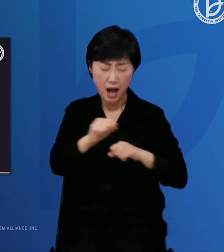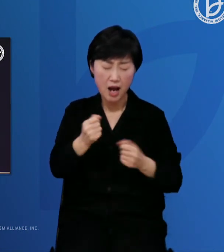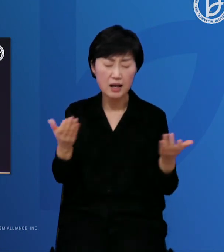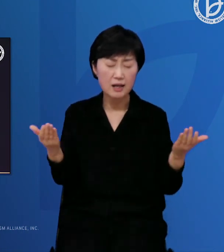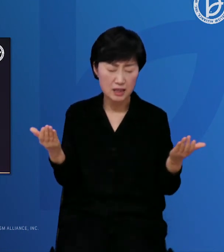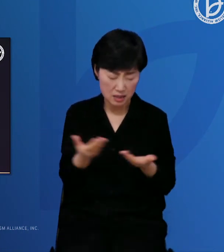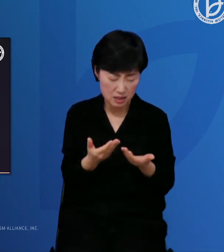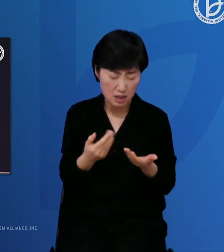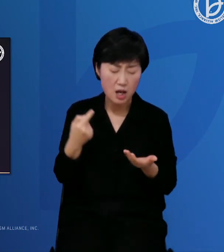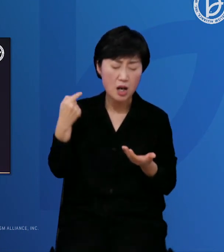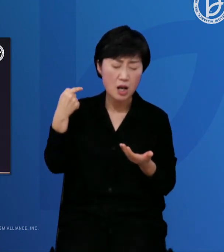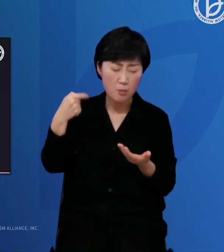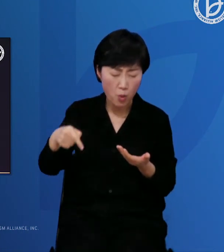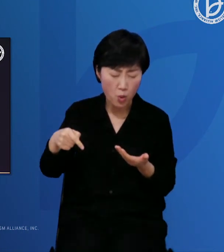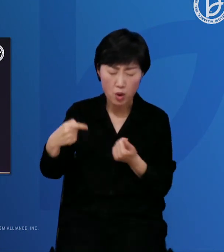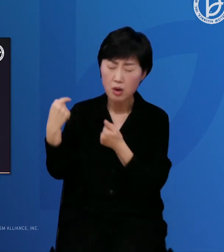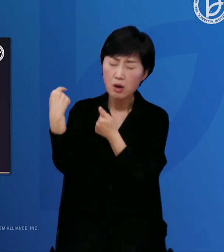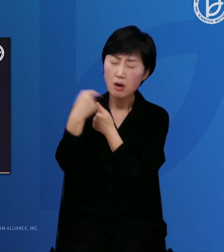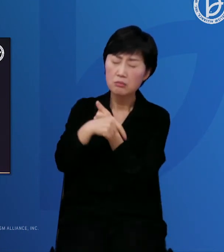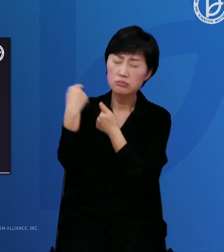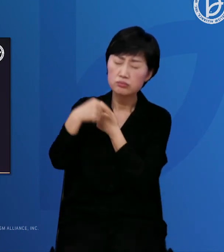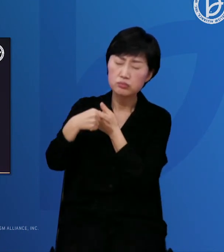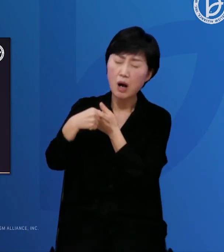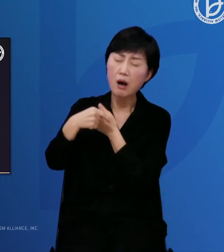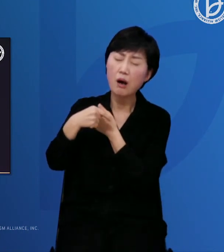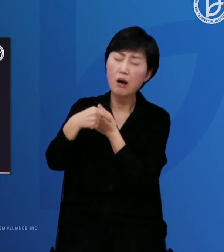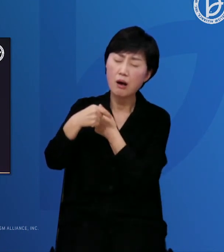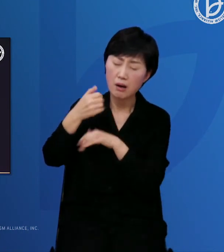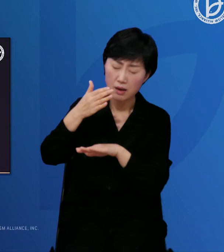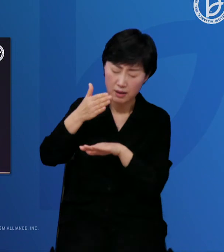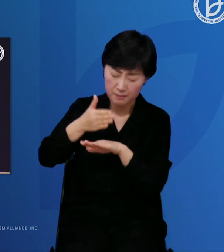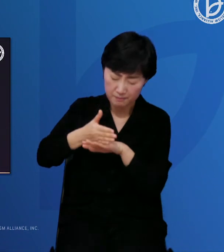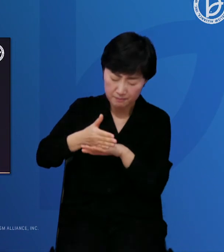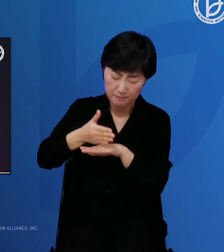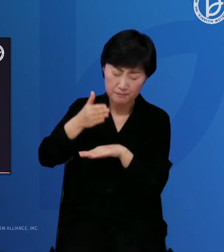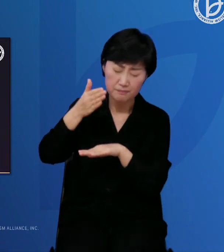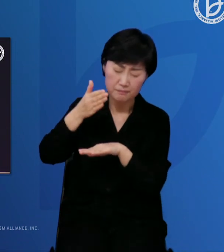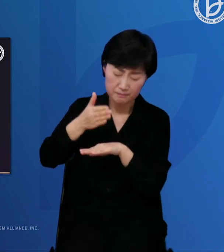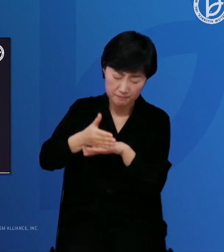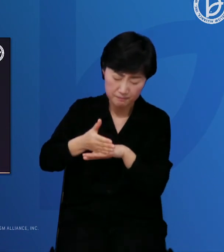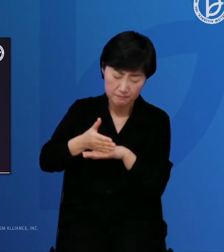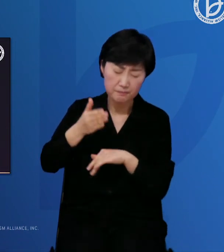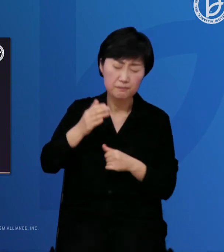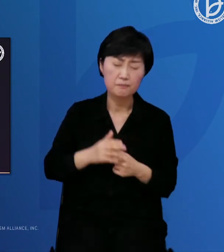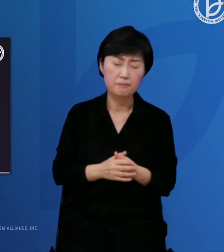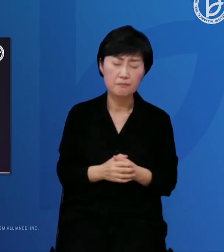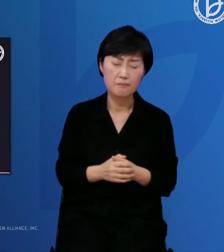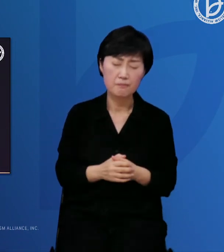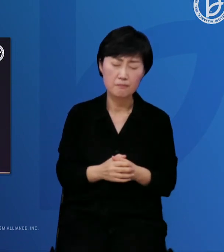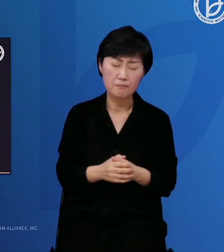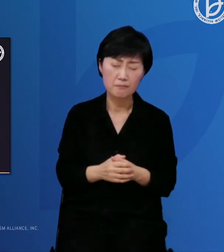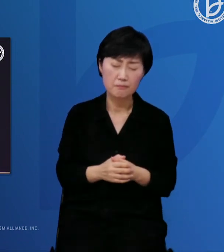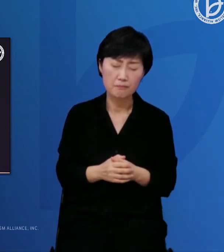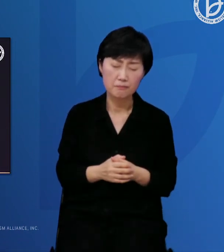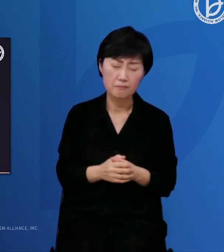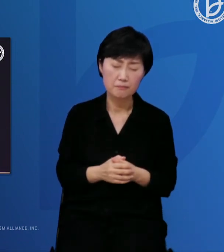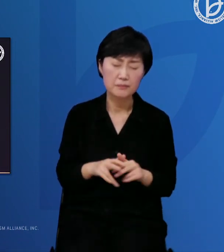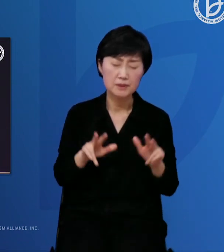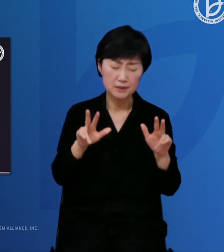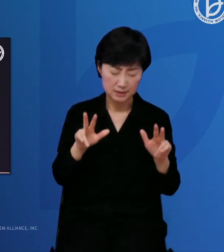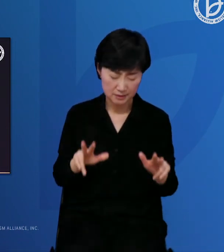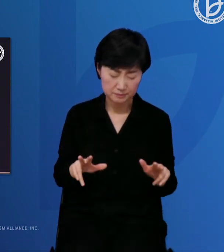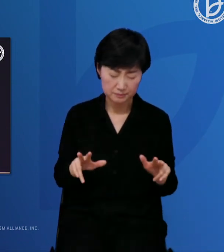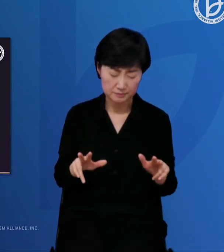일을 알려주신 하나님께 감사를 드립니다. We thank you, Lord, for revealing to us the very first thing that we must do.